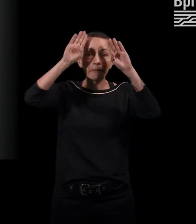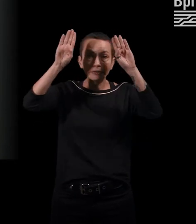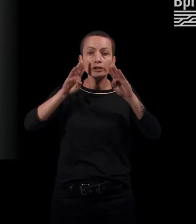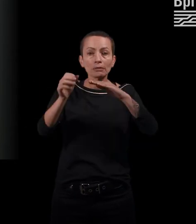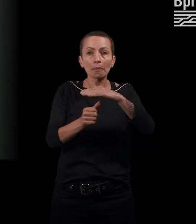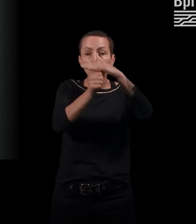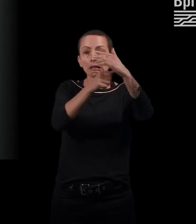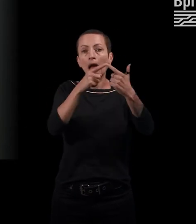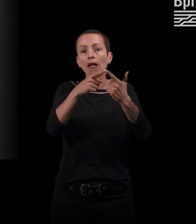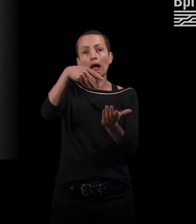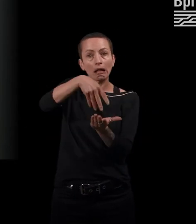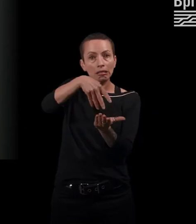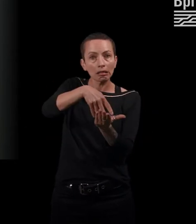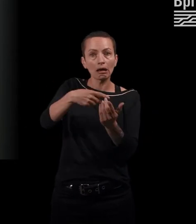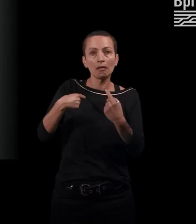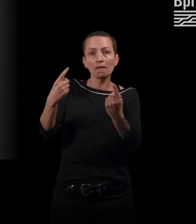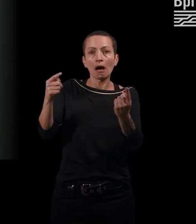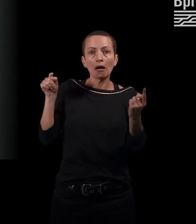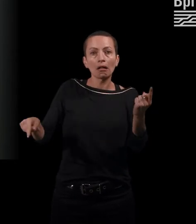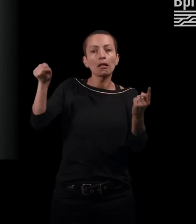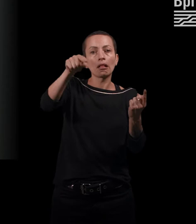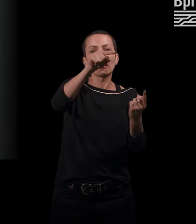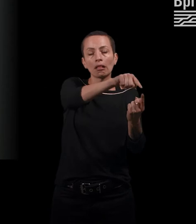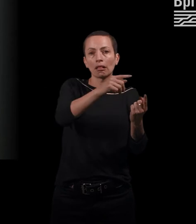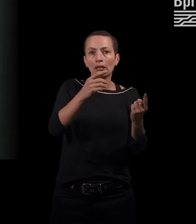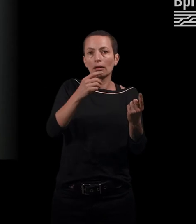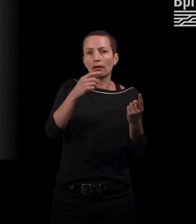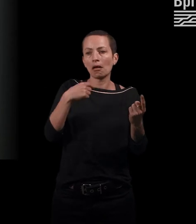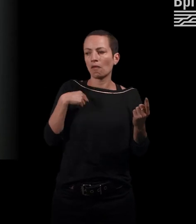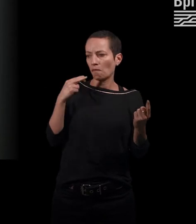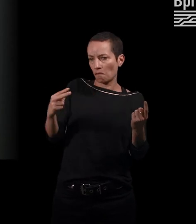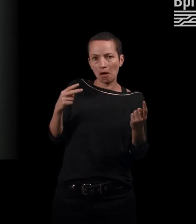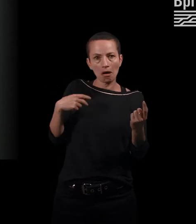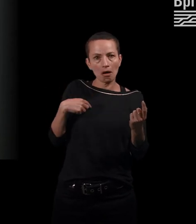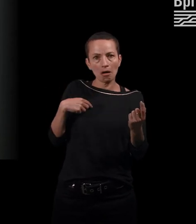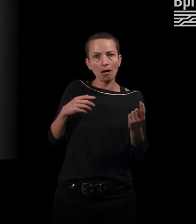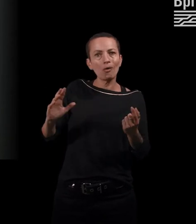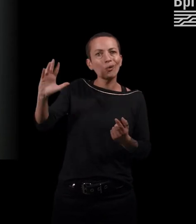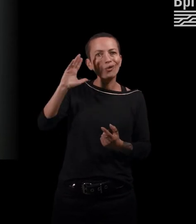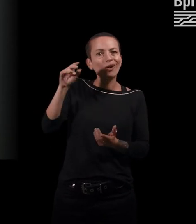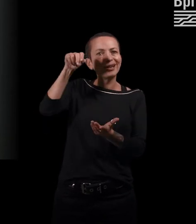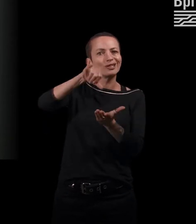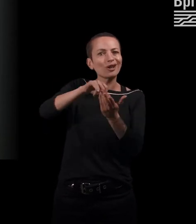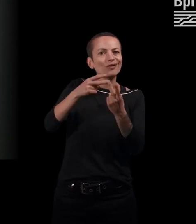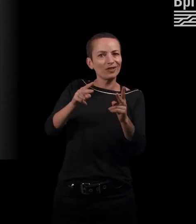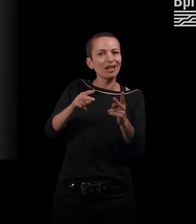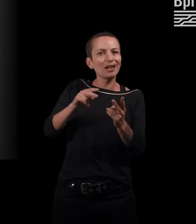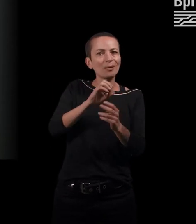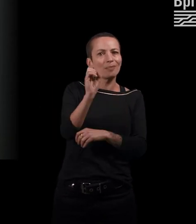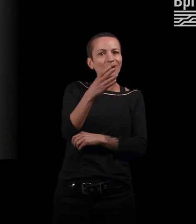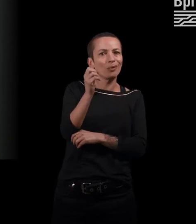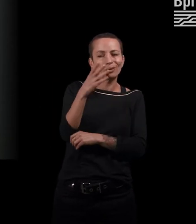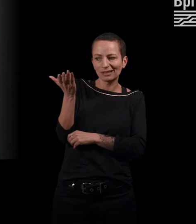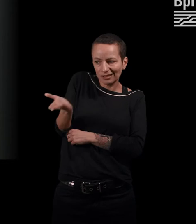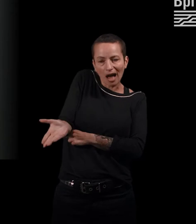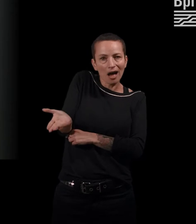Caire, comme Athènes, on voit ce qu'aurait pu être ou ce qu'a été le centre-ville de Beyrouth. Et à un moment